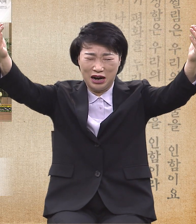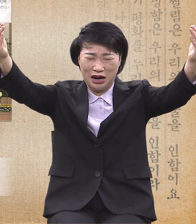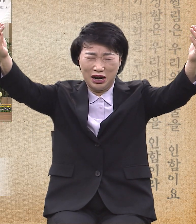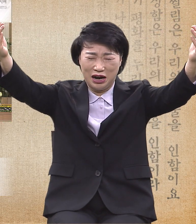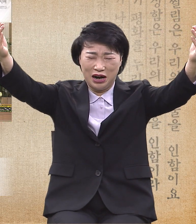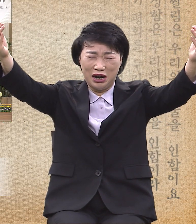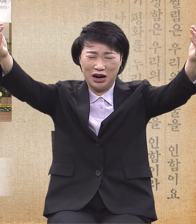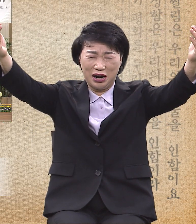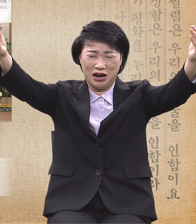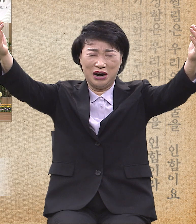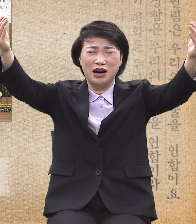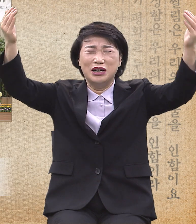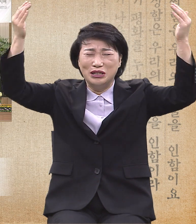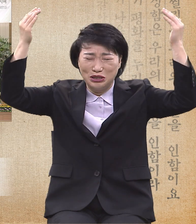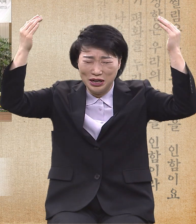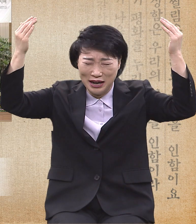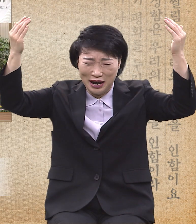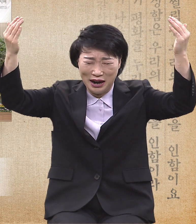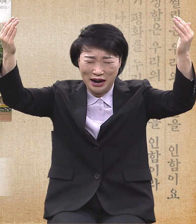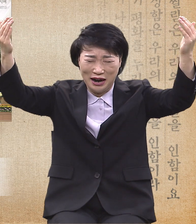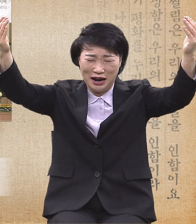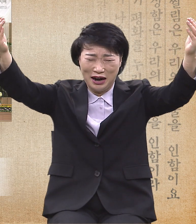주여